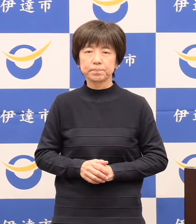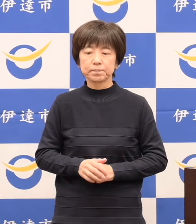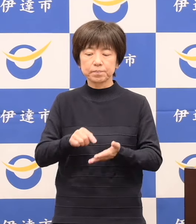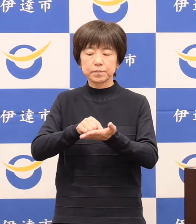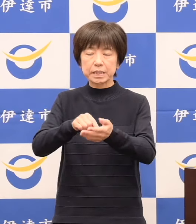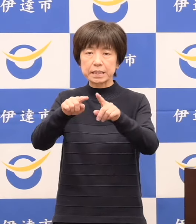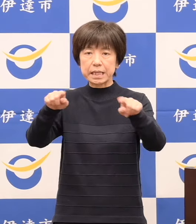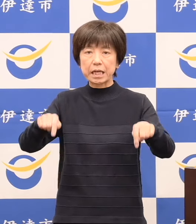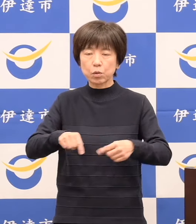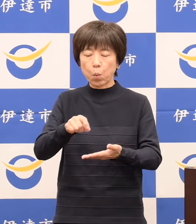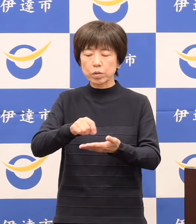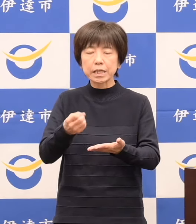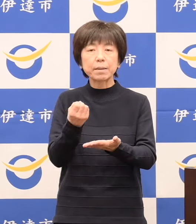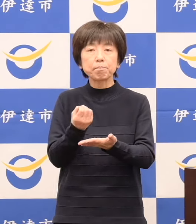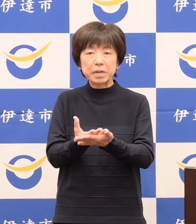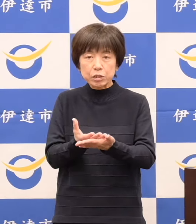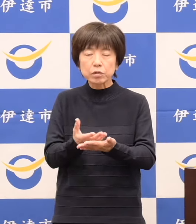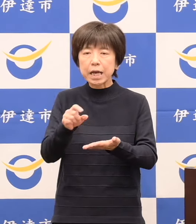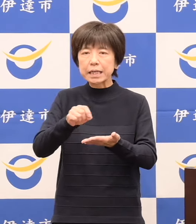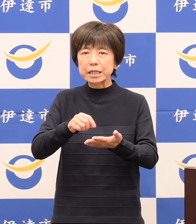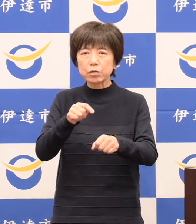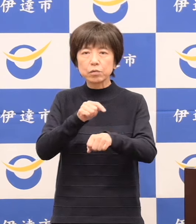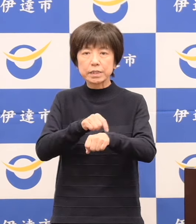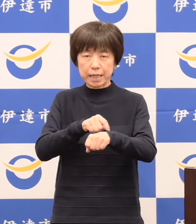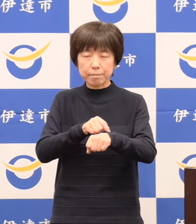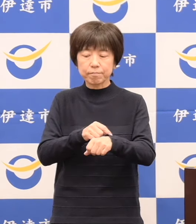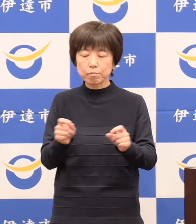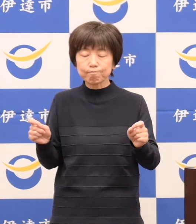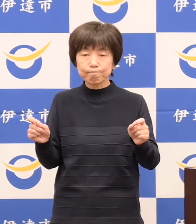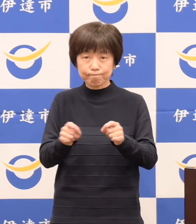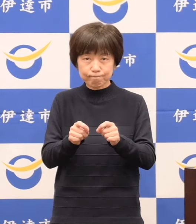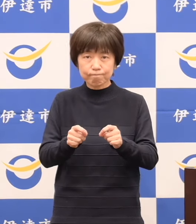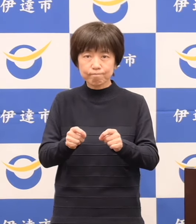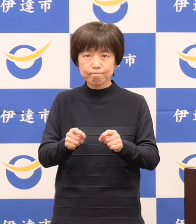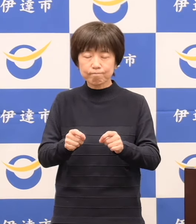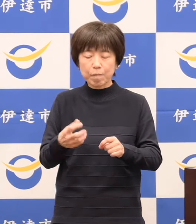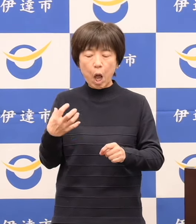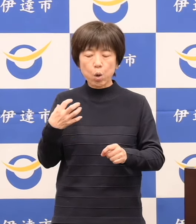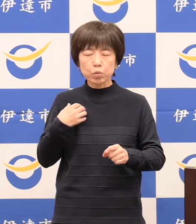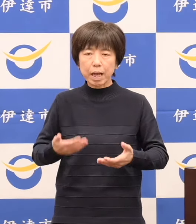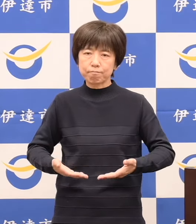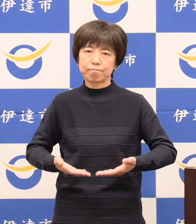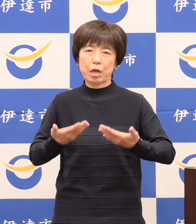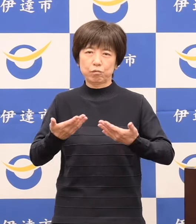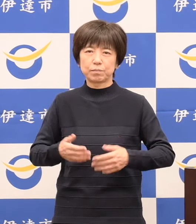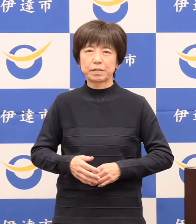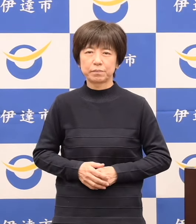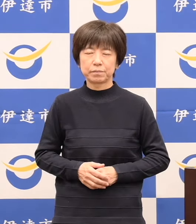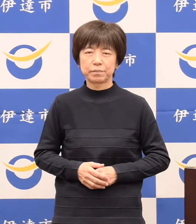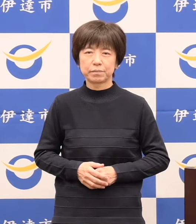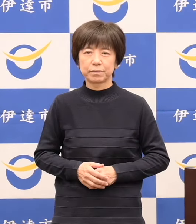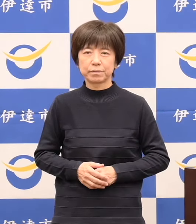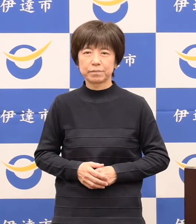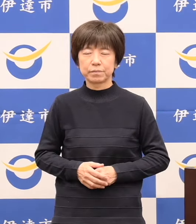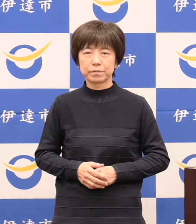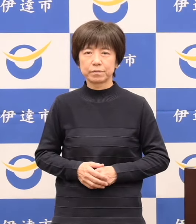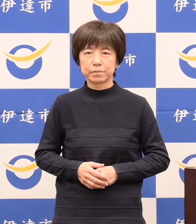請書の記載ミスや記入時間などを減らし負担を軽減をしてまいります。